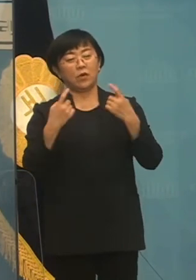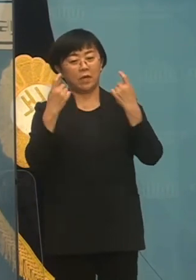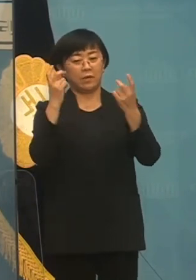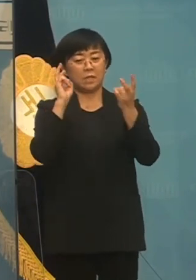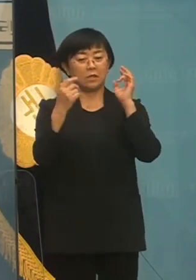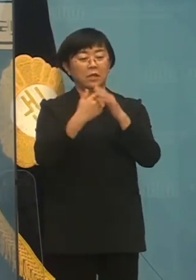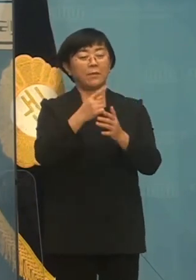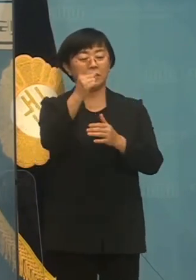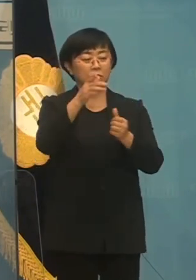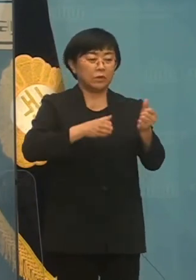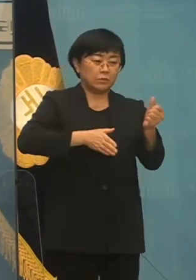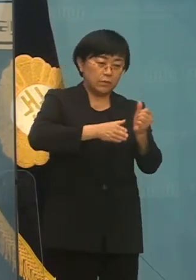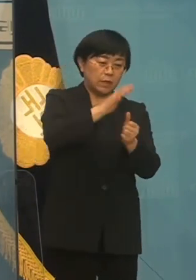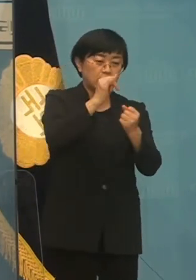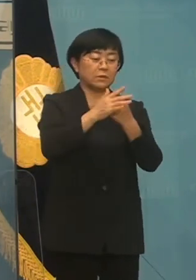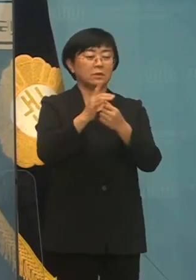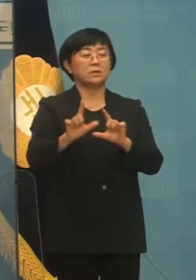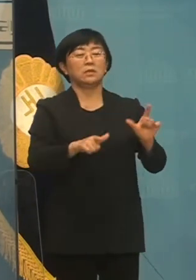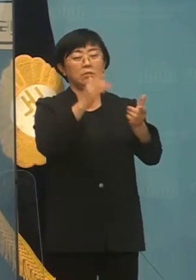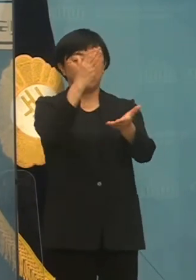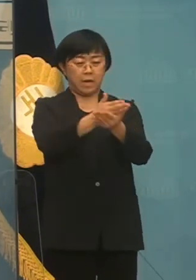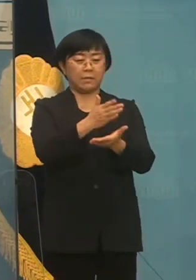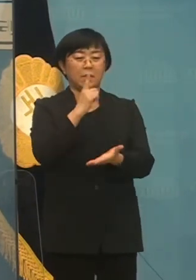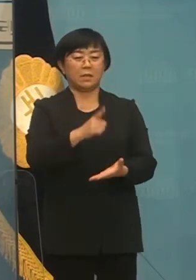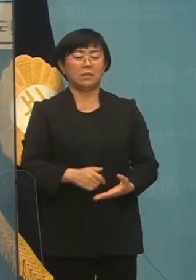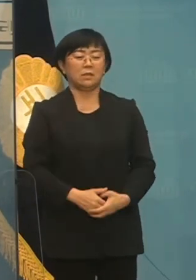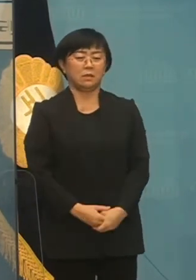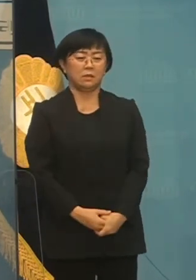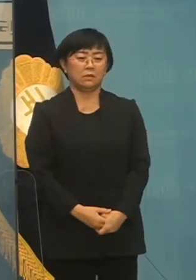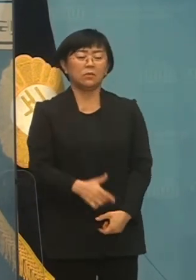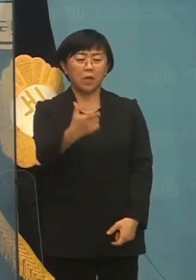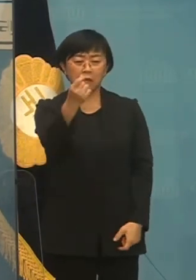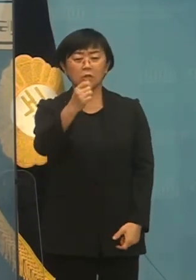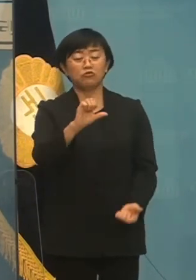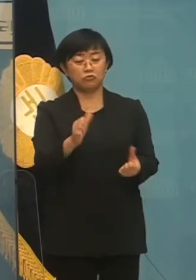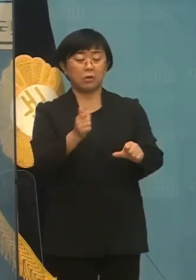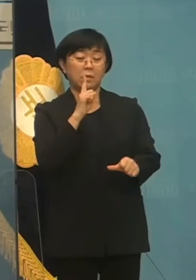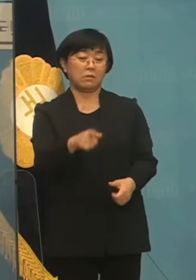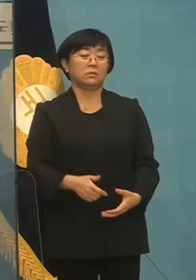것입니다. 살지 말라는 것이지요. 만약